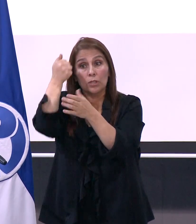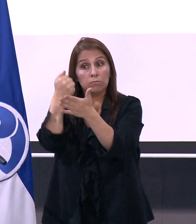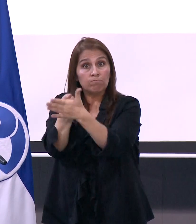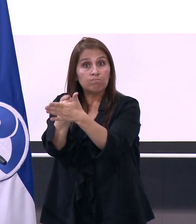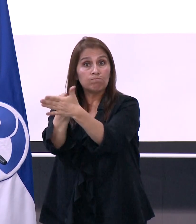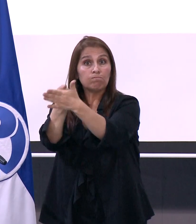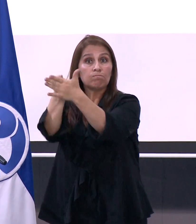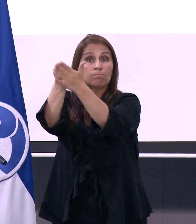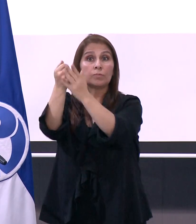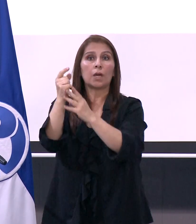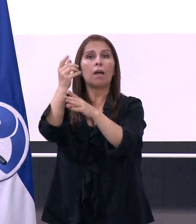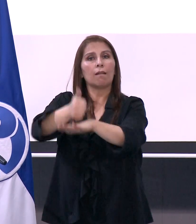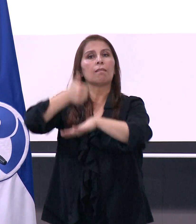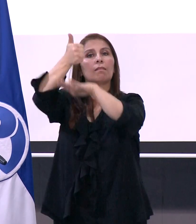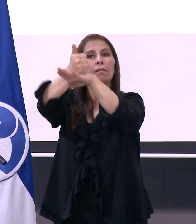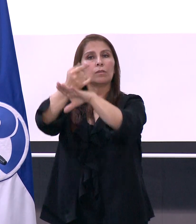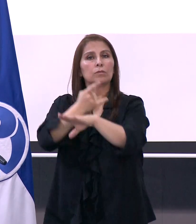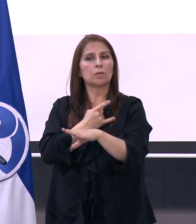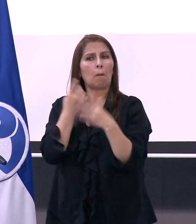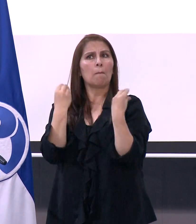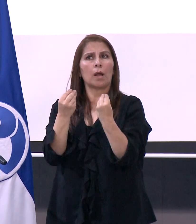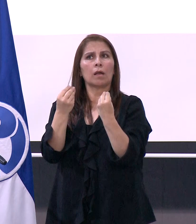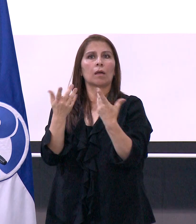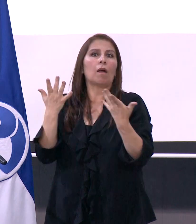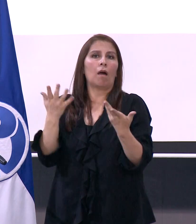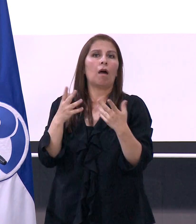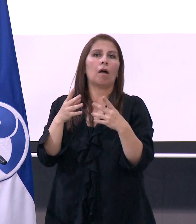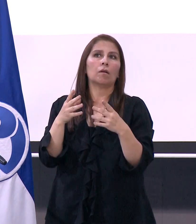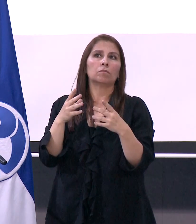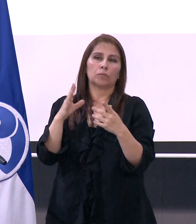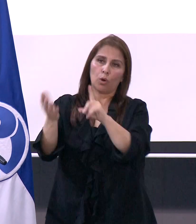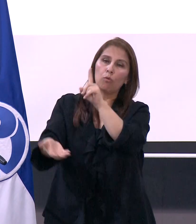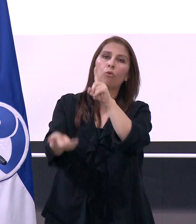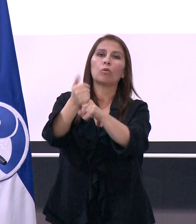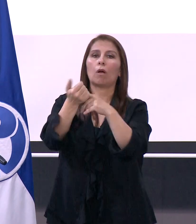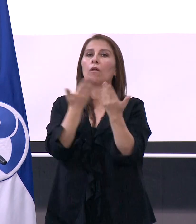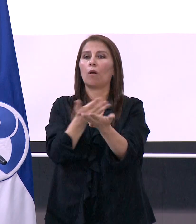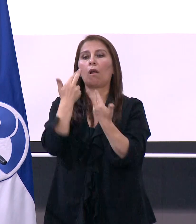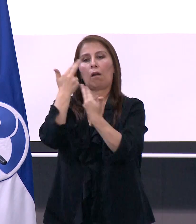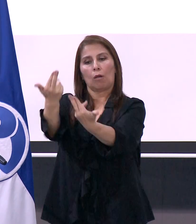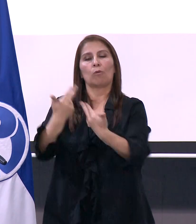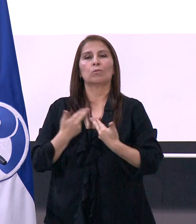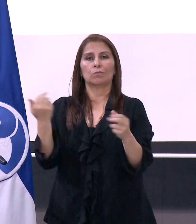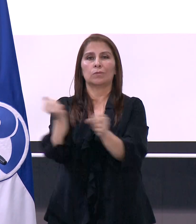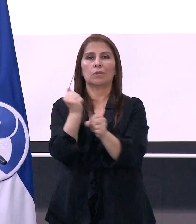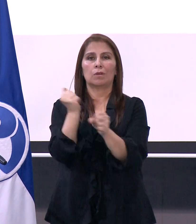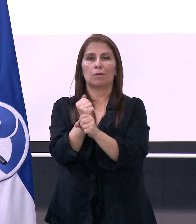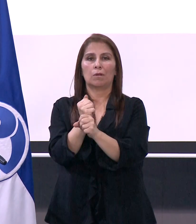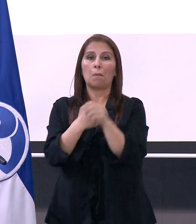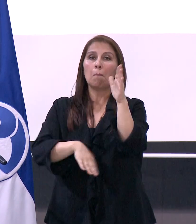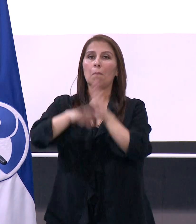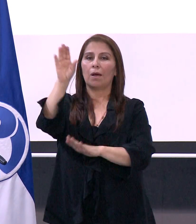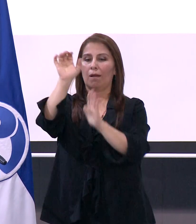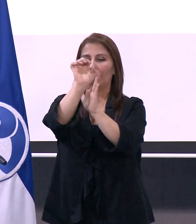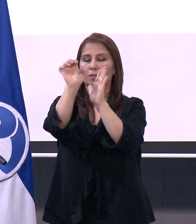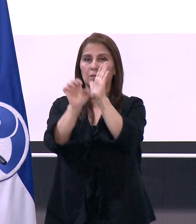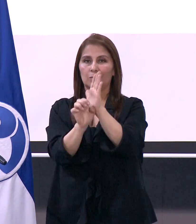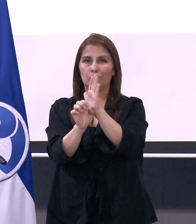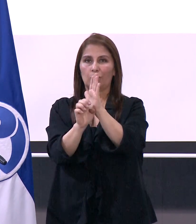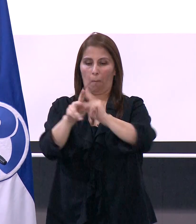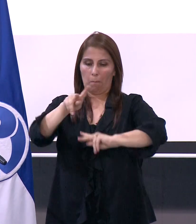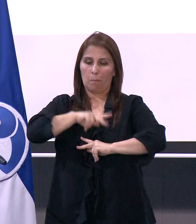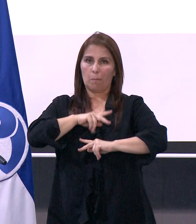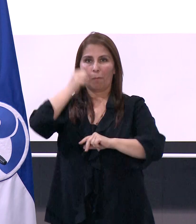las directivas universitarias para conseguir sus propias reivindicaciones laborales entre ellas la creación de un estatuto propio